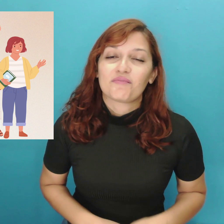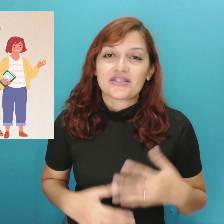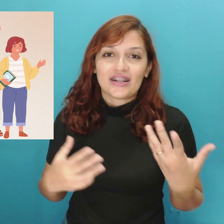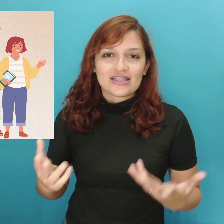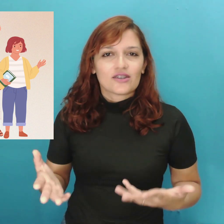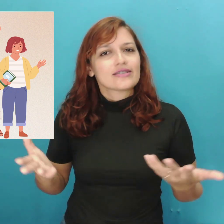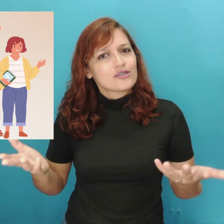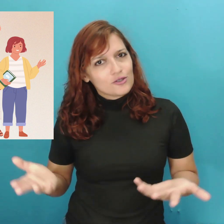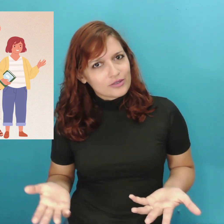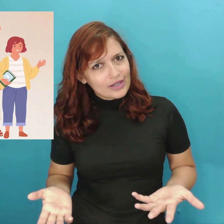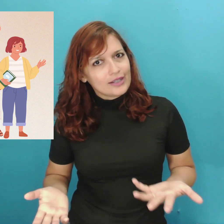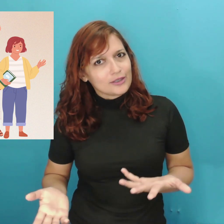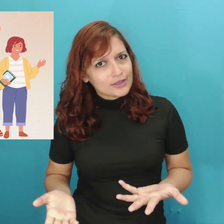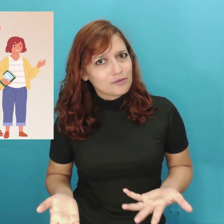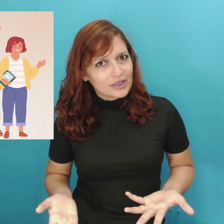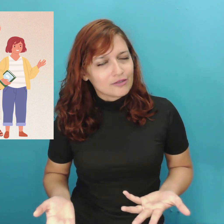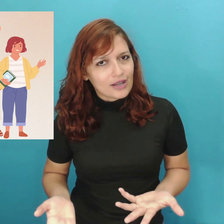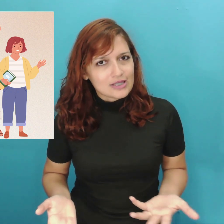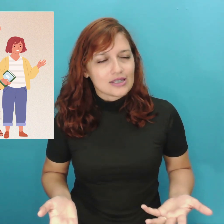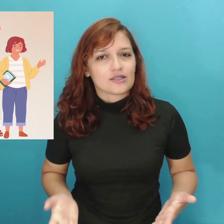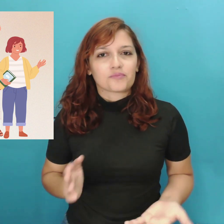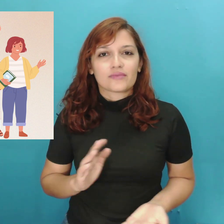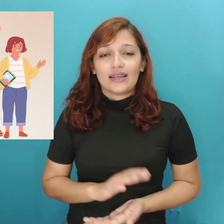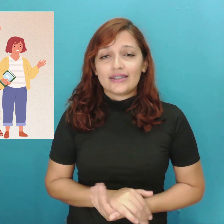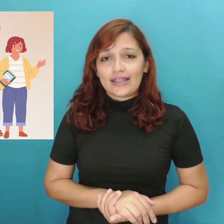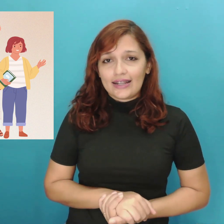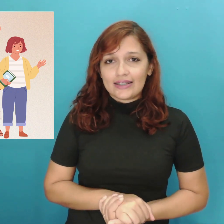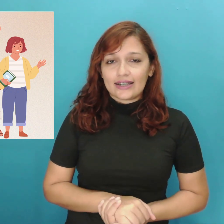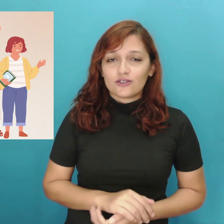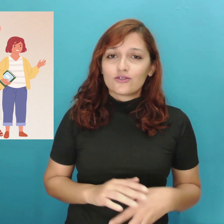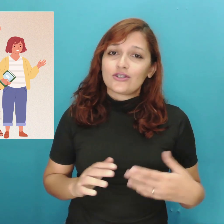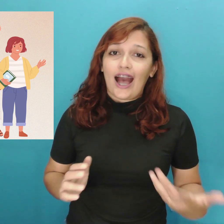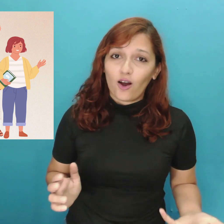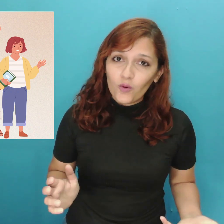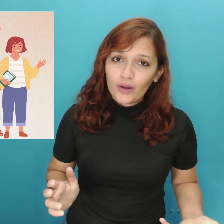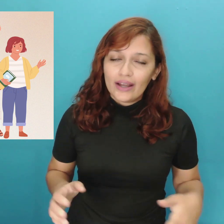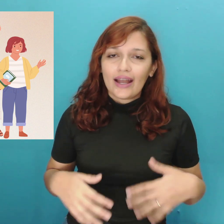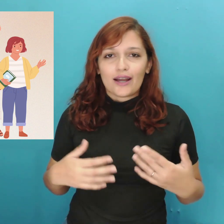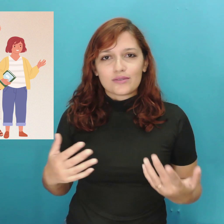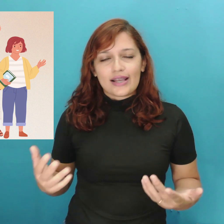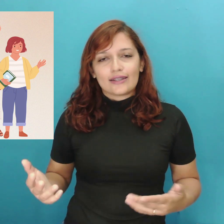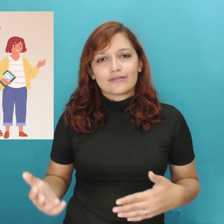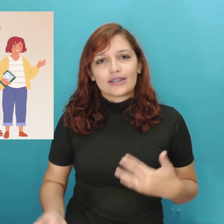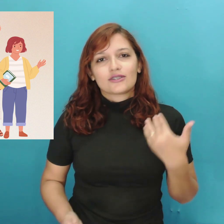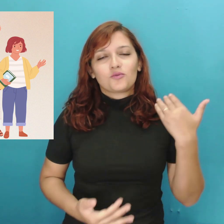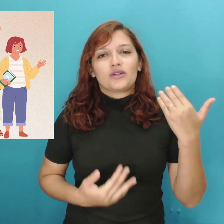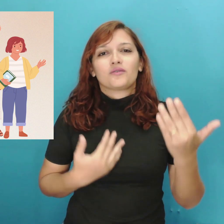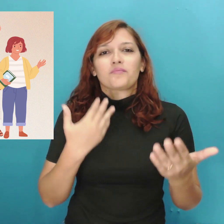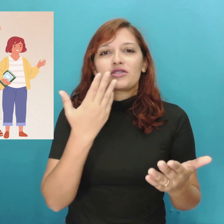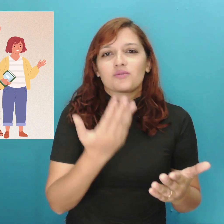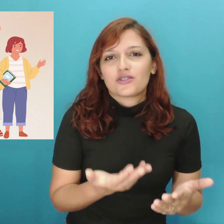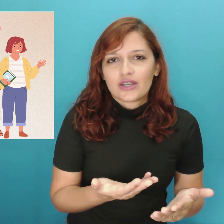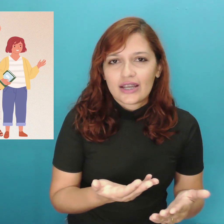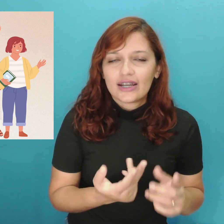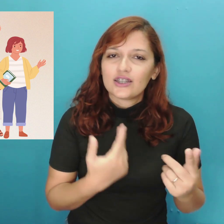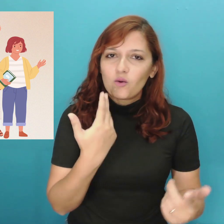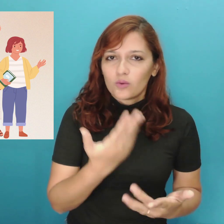olha só, existe outra língua também que faz isso. Em italiano, tchau é usado tanto quando a pessoa chega e encontra